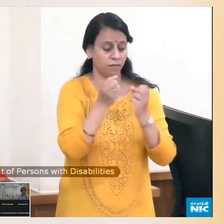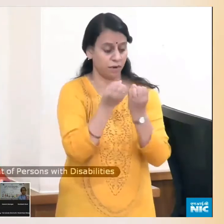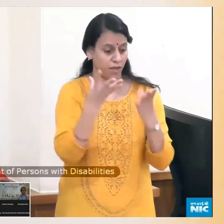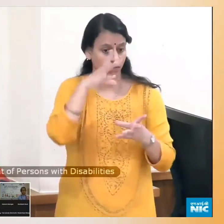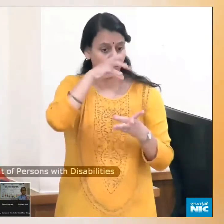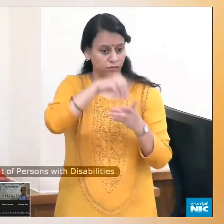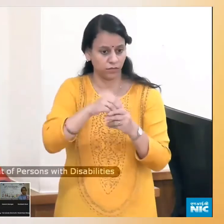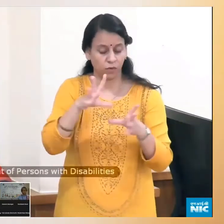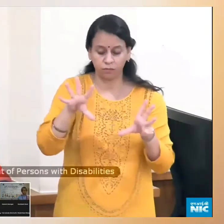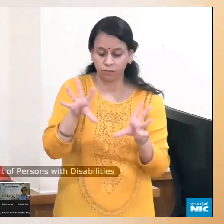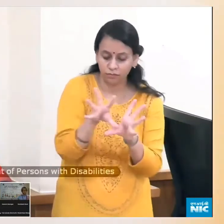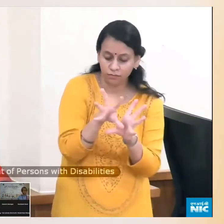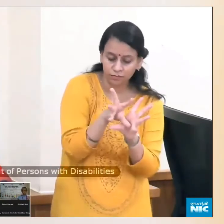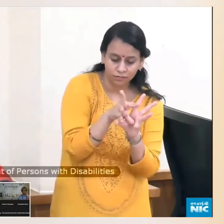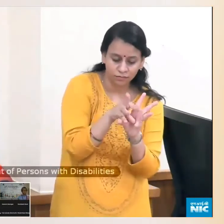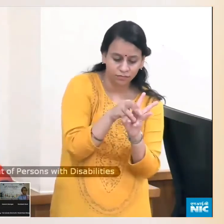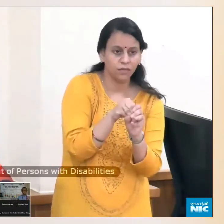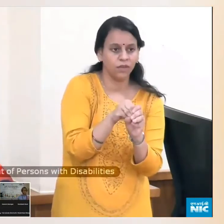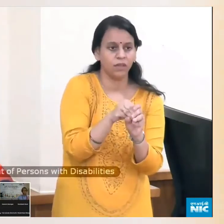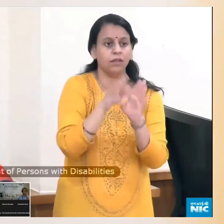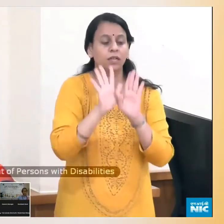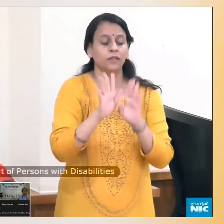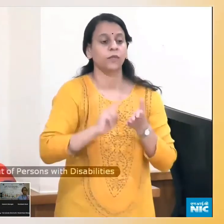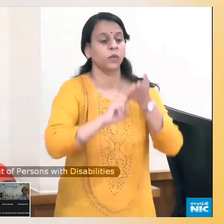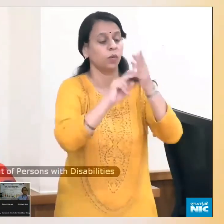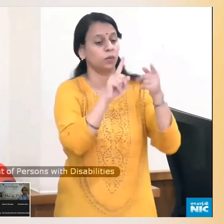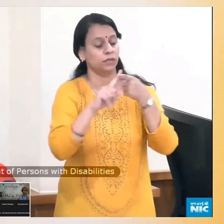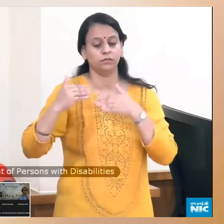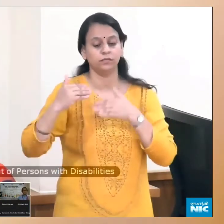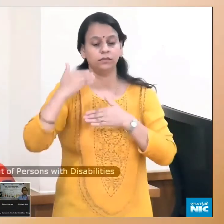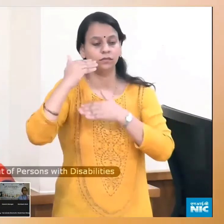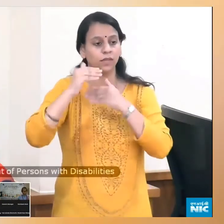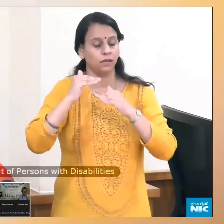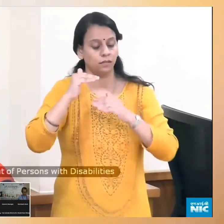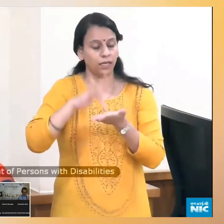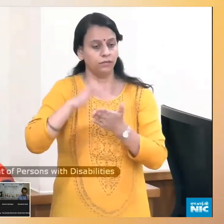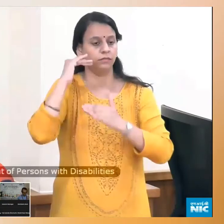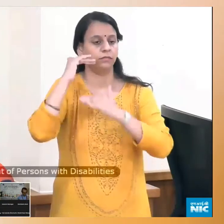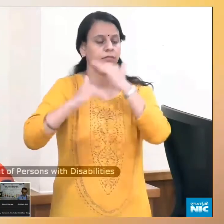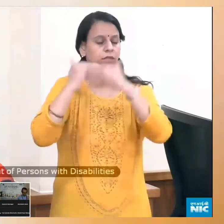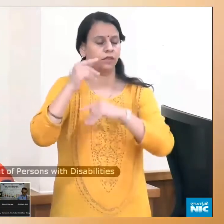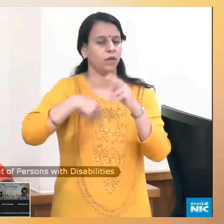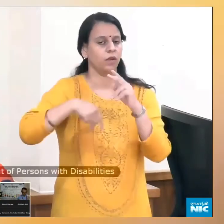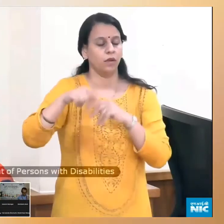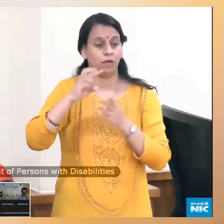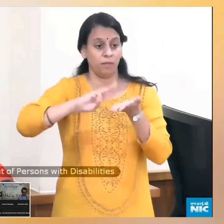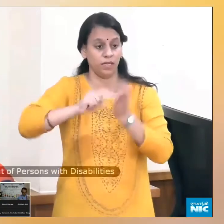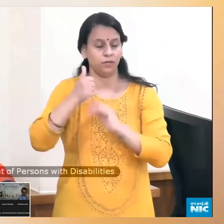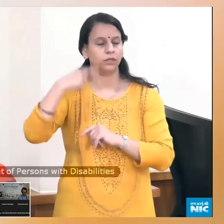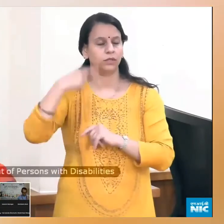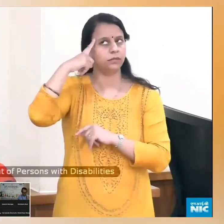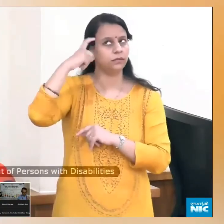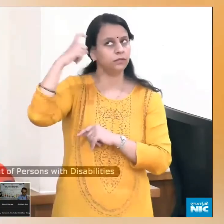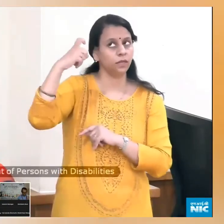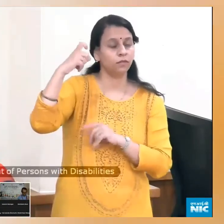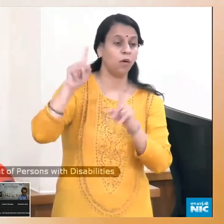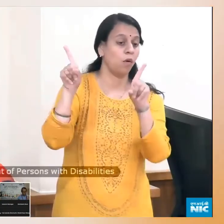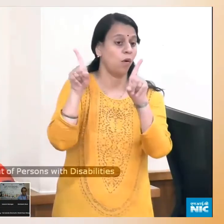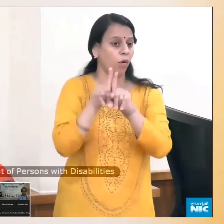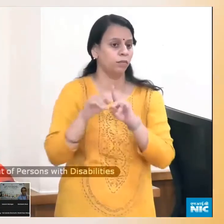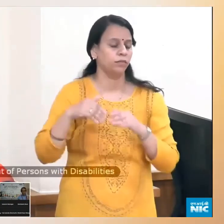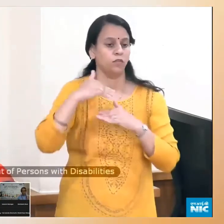जन उसमें है, सबका समावेशी एक पूर्वोत्तर भारत को आगे ले जाने के लिए जो सपना है हमारे माननीय प्रधानमंत्री का,